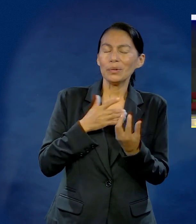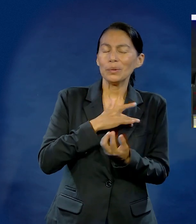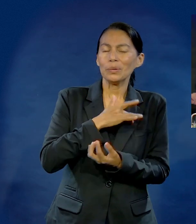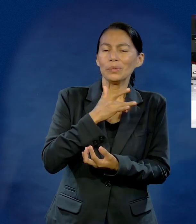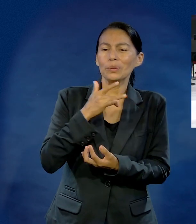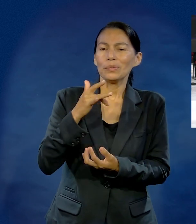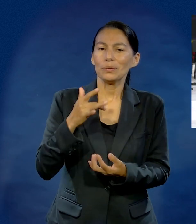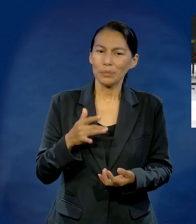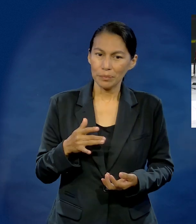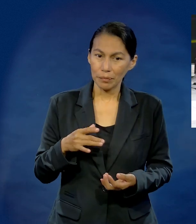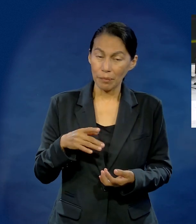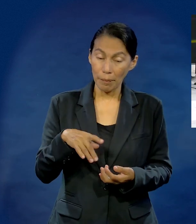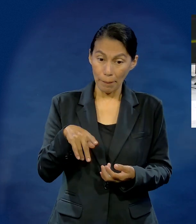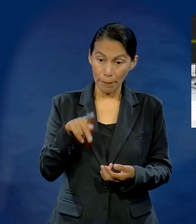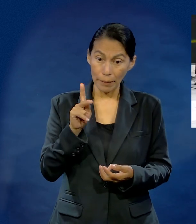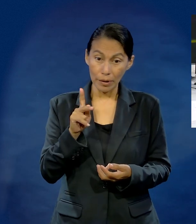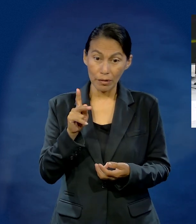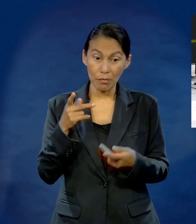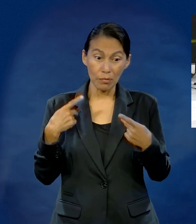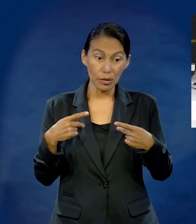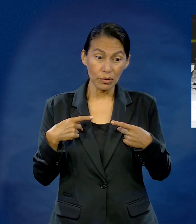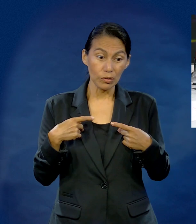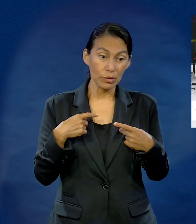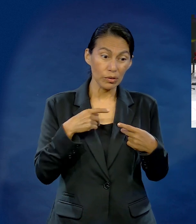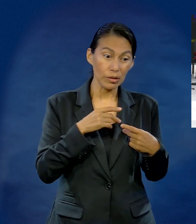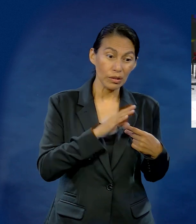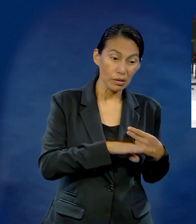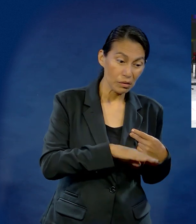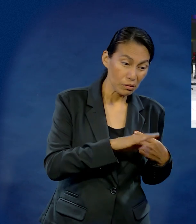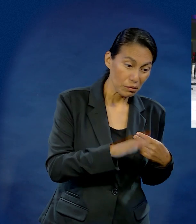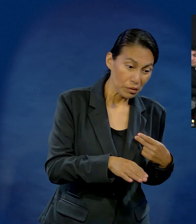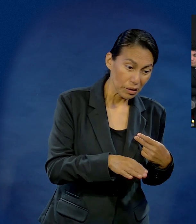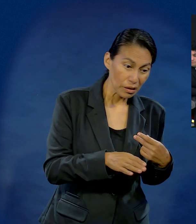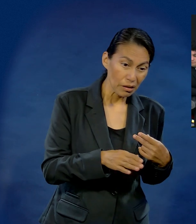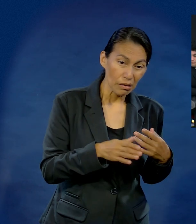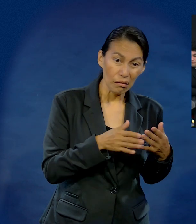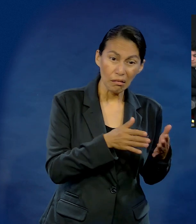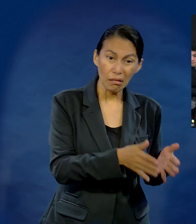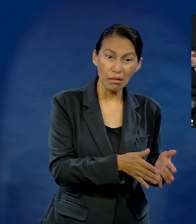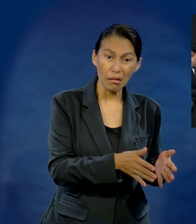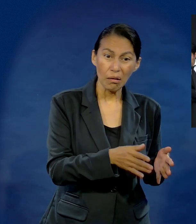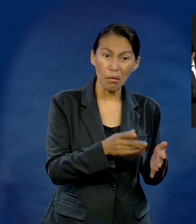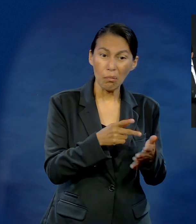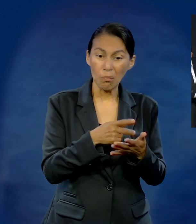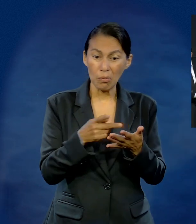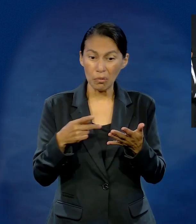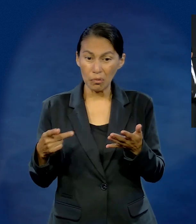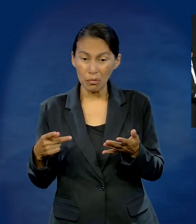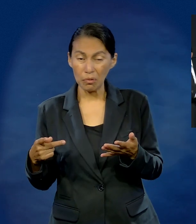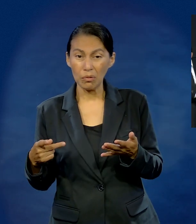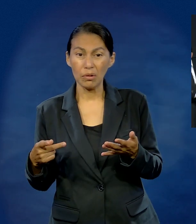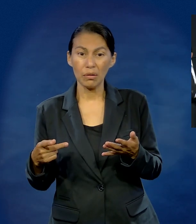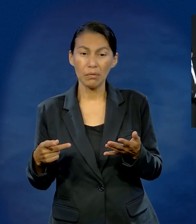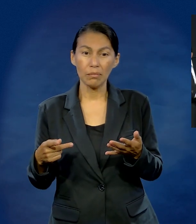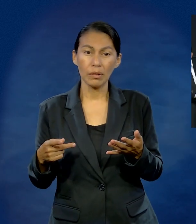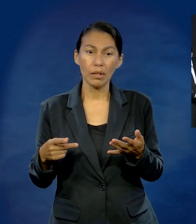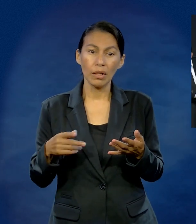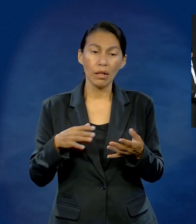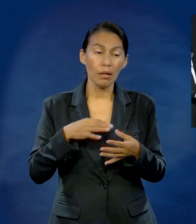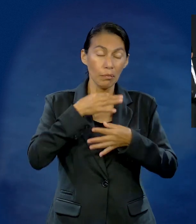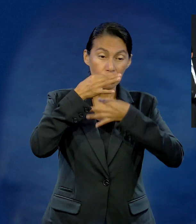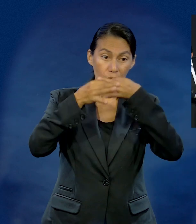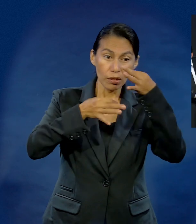a salir bien, y están muy nerviosos y nomás se ven y se derriten. Nadie le hace caso al predicador, pero en los funerales todos